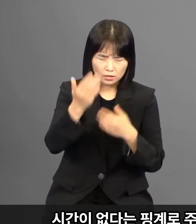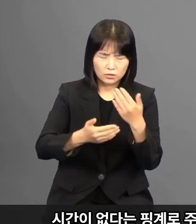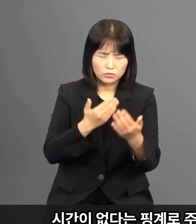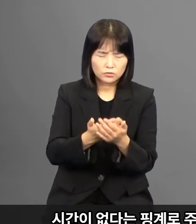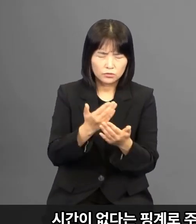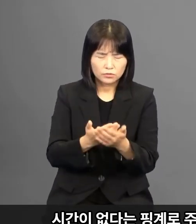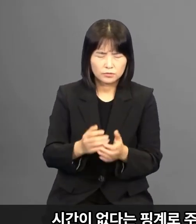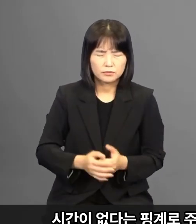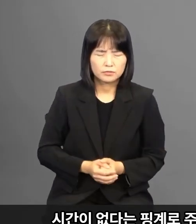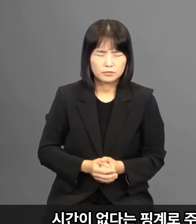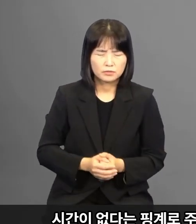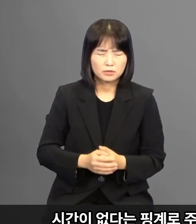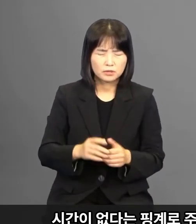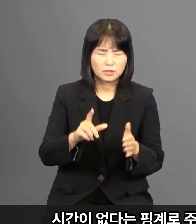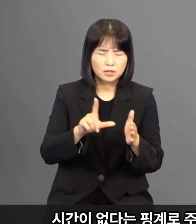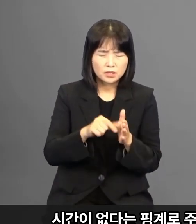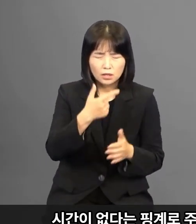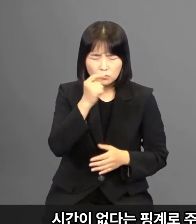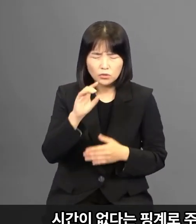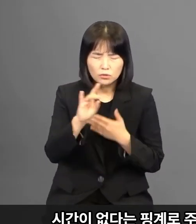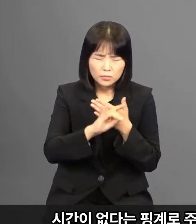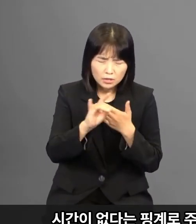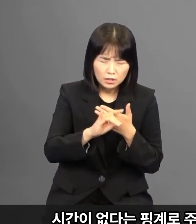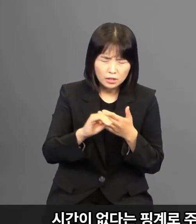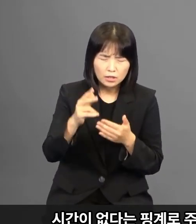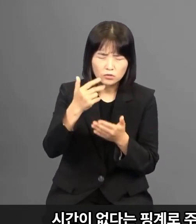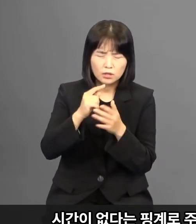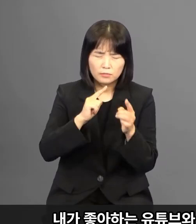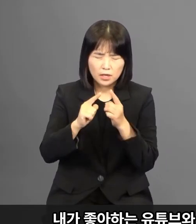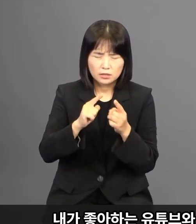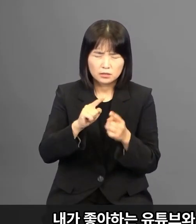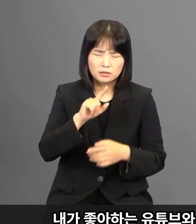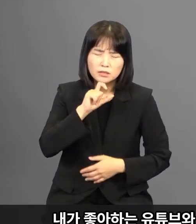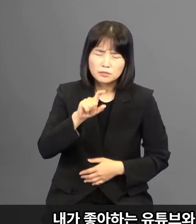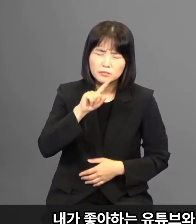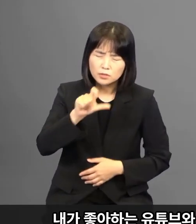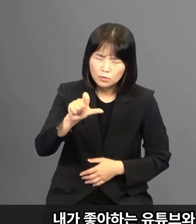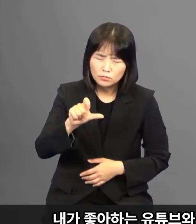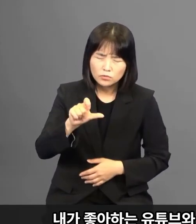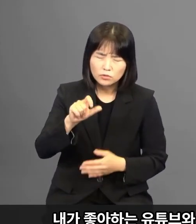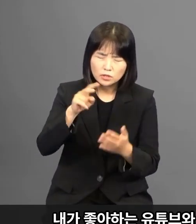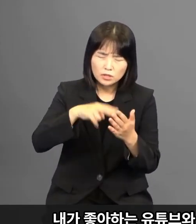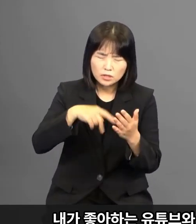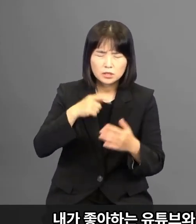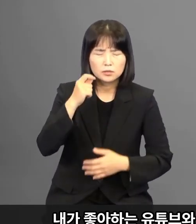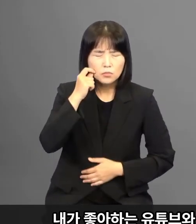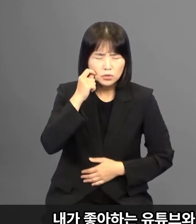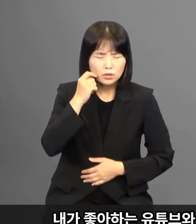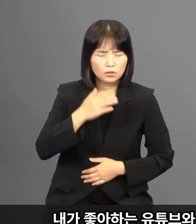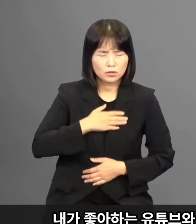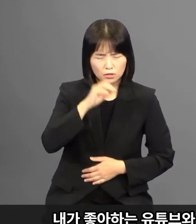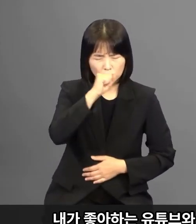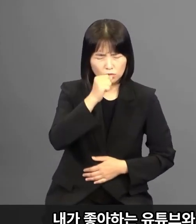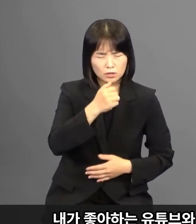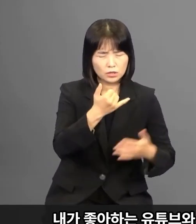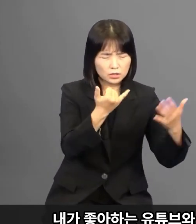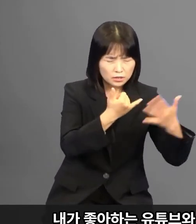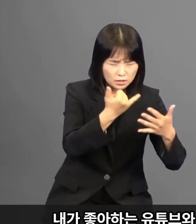없다는 핑계로 주의 말씀을 10분, 15분도 피지 못하고 내가 좋아하는 유튜브와 드라마는 그렇게 많은 시간을